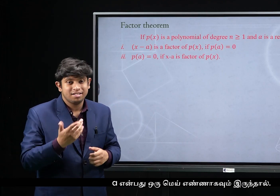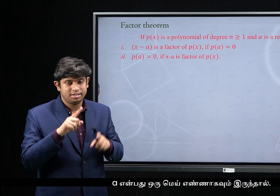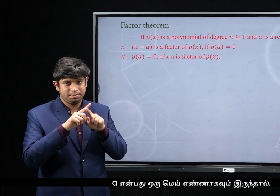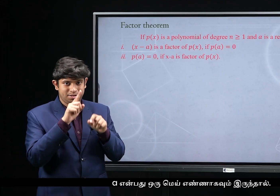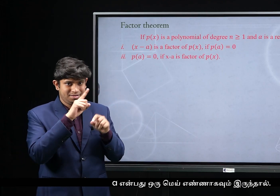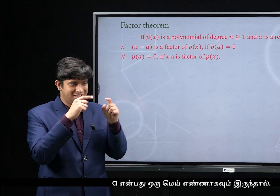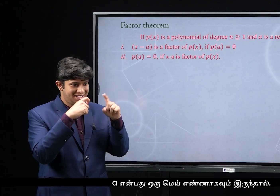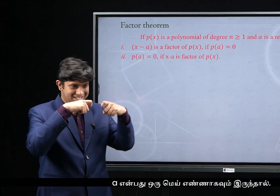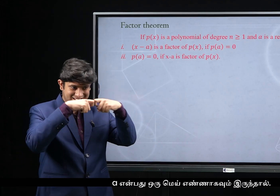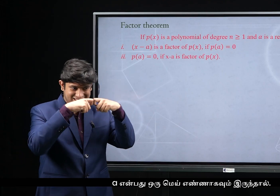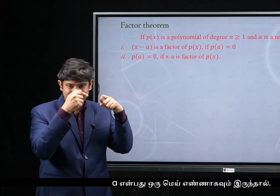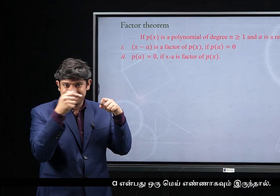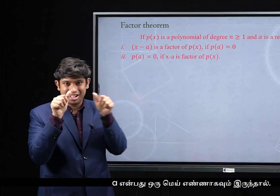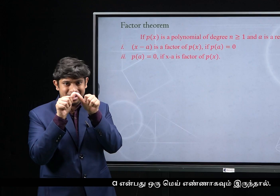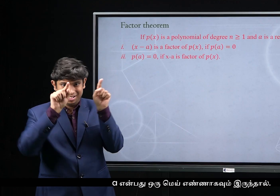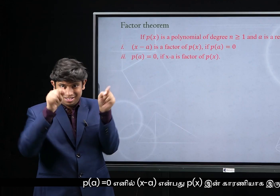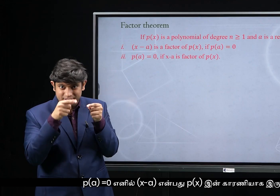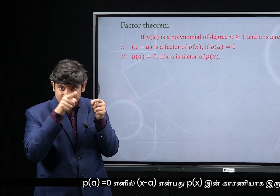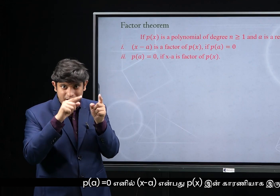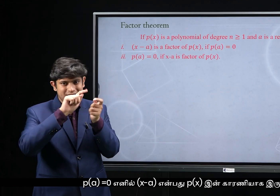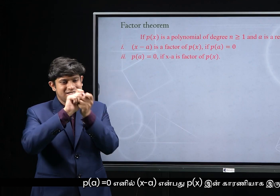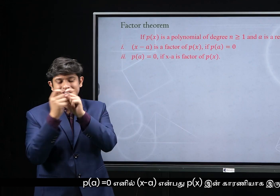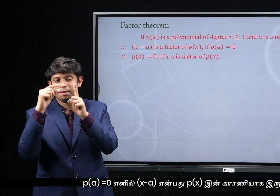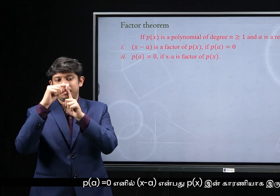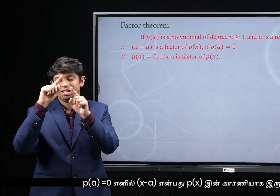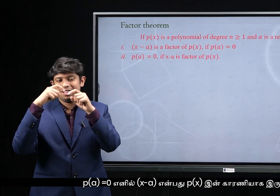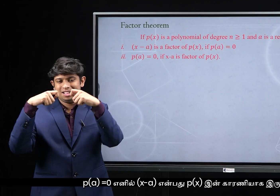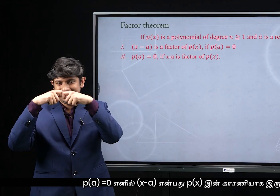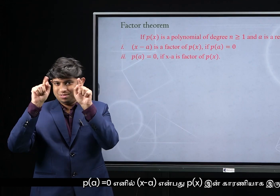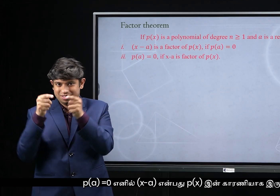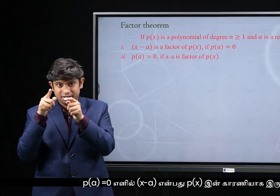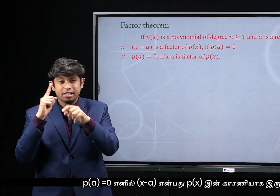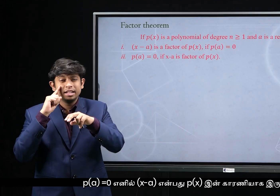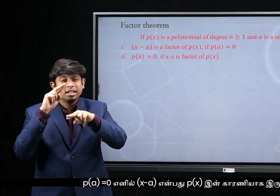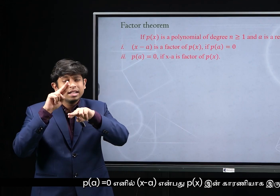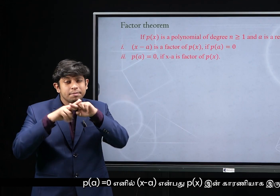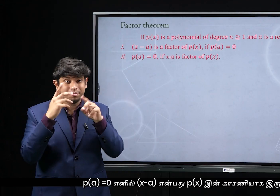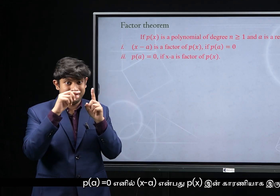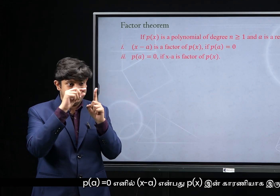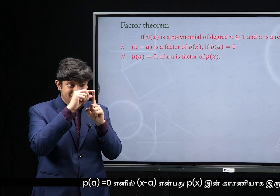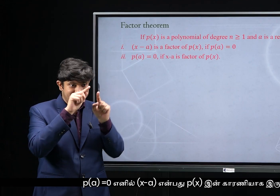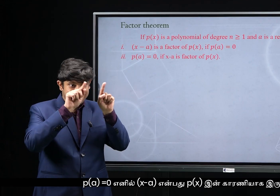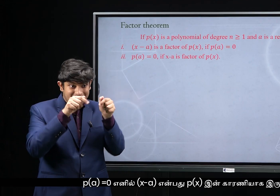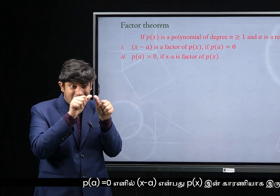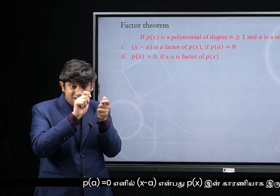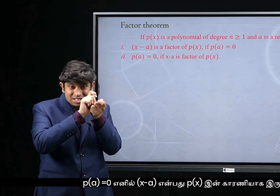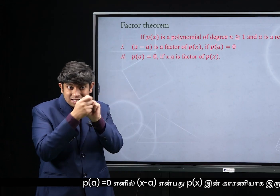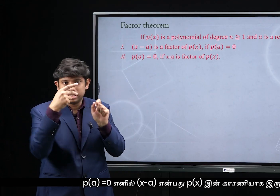என்பது ஒரு மெய் எண்ணாகவும் இருந்தால் p a சமன் 0 எனில் x a என்பது